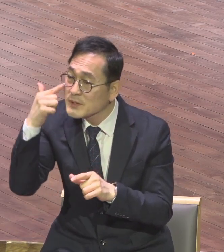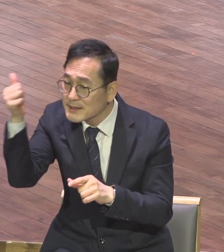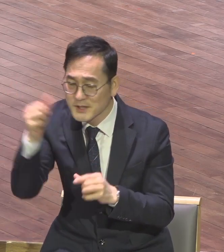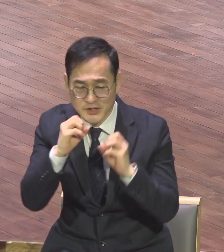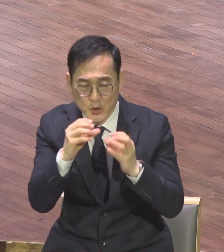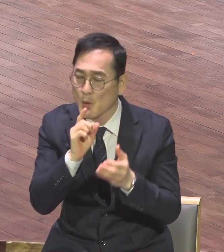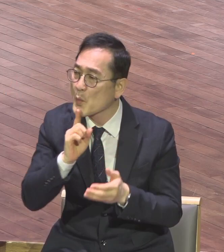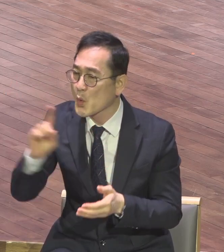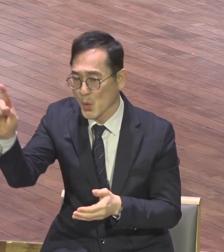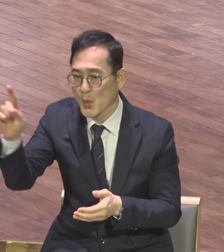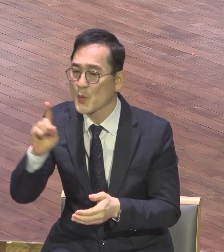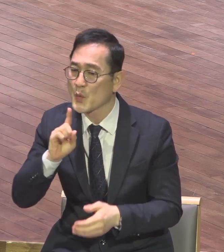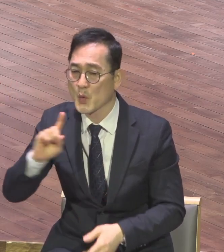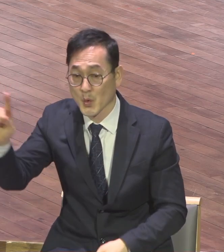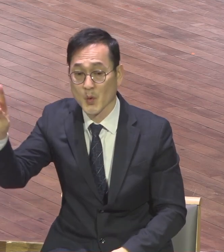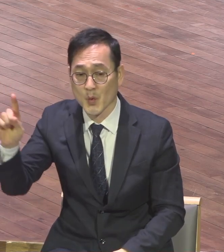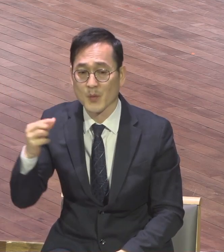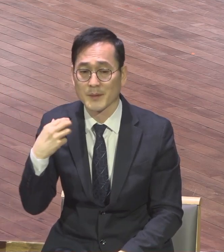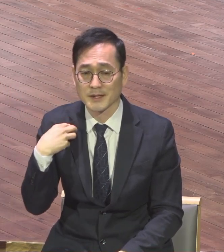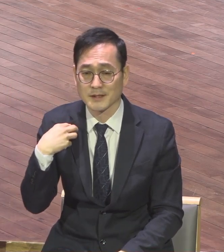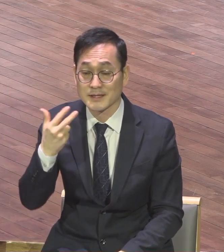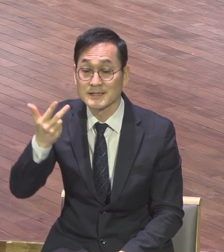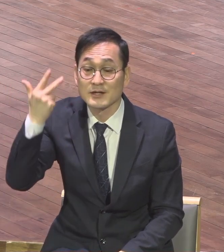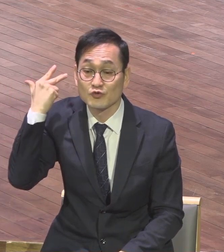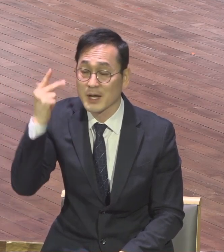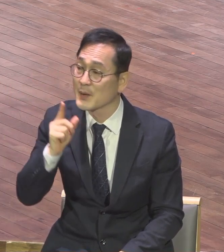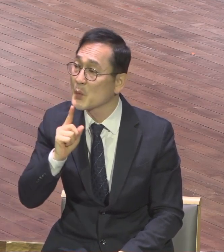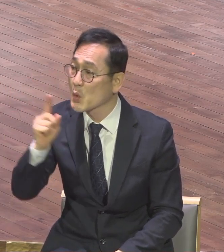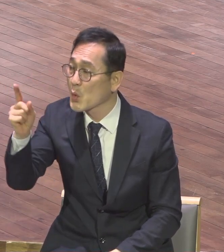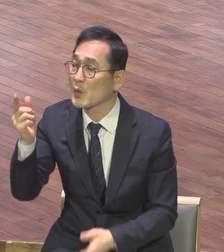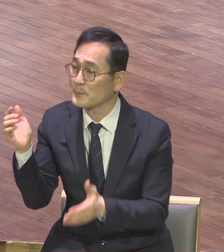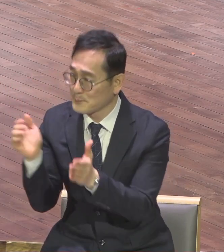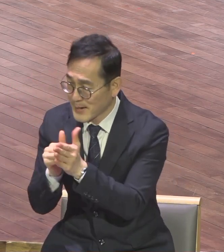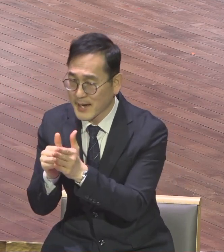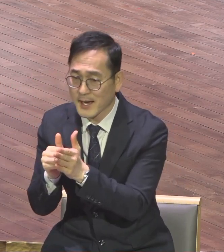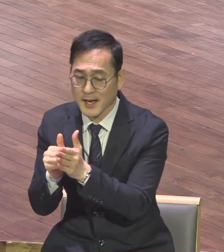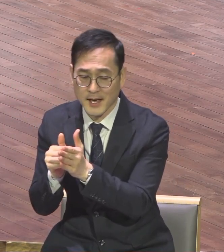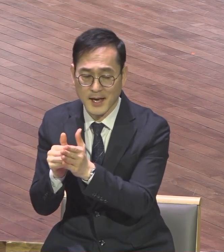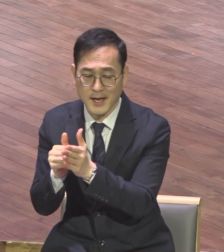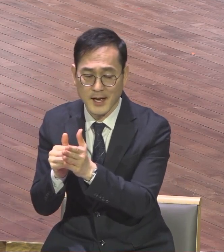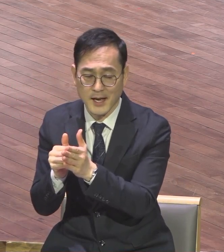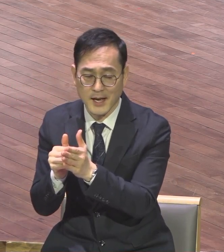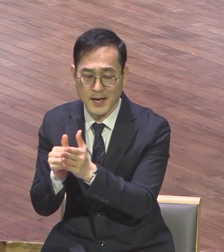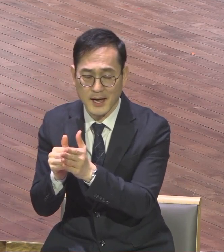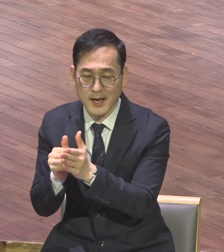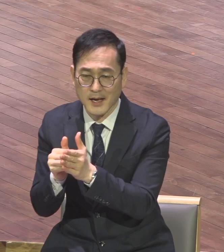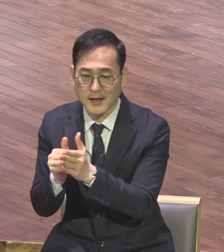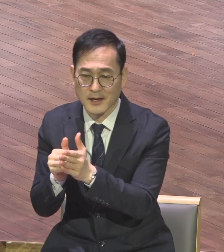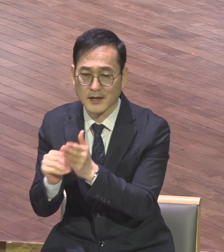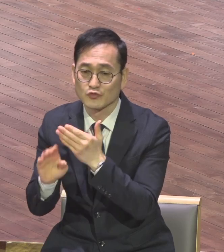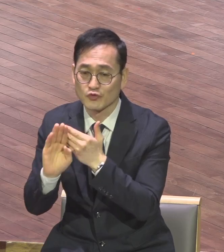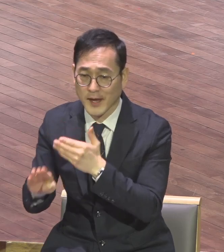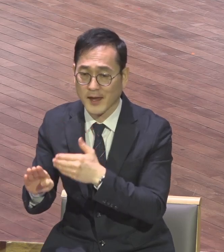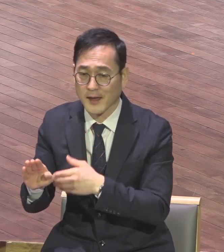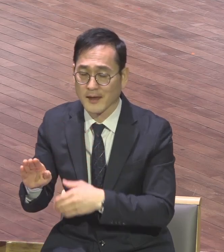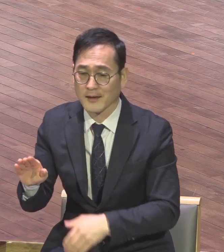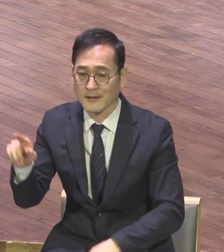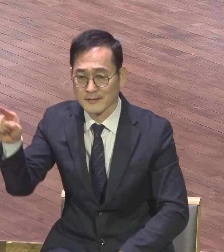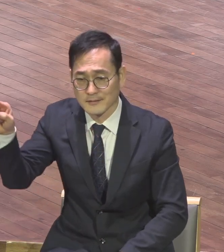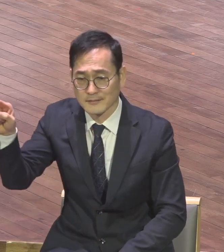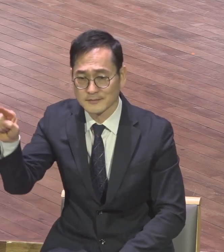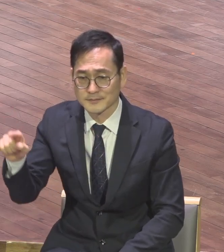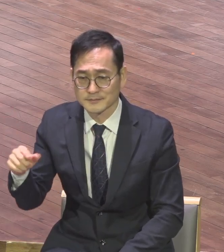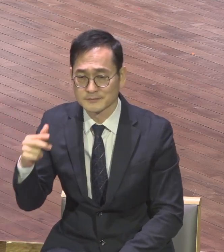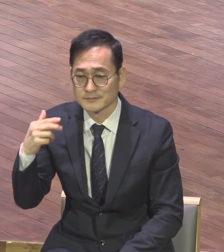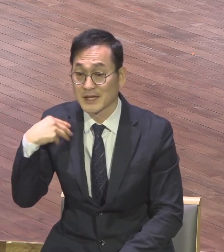보고를 드립니다. 지난주에도 이제 보고를 드리고 보고를 다 마치고 보고를 받으시더니 갑자기